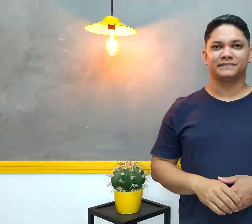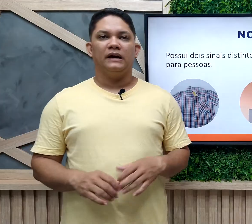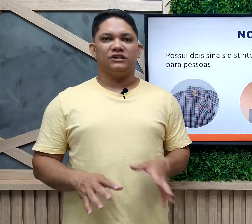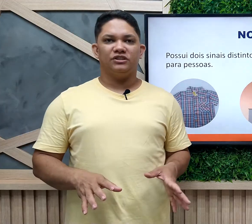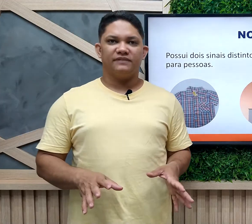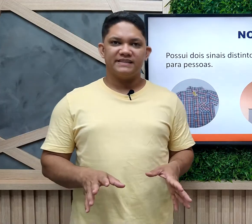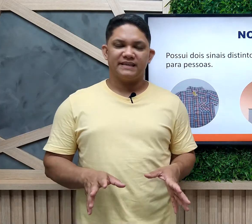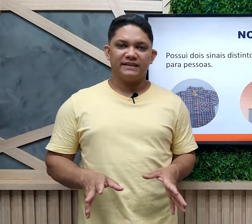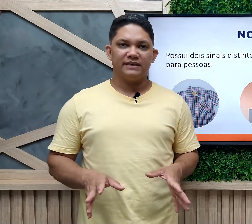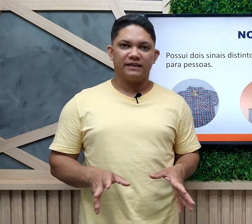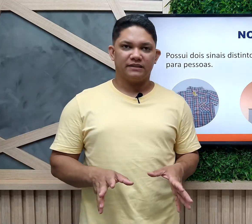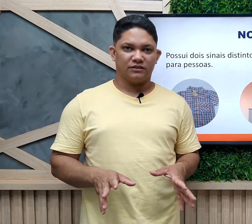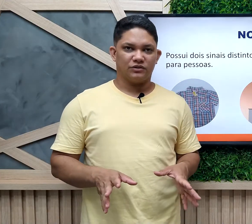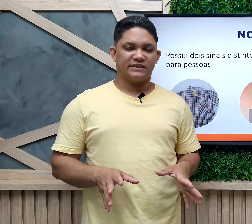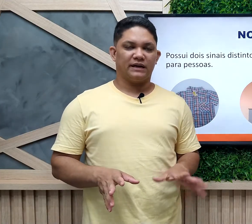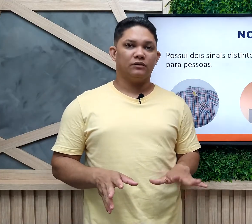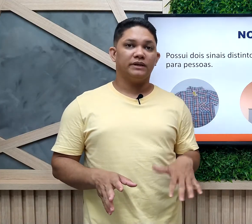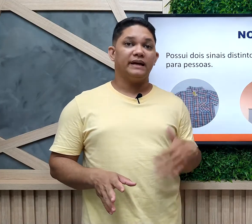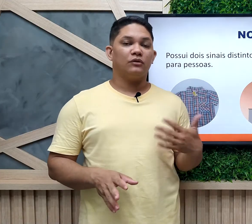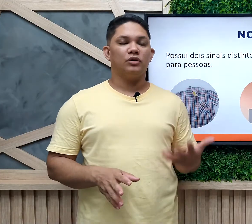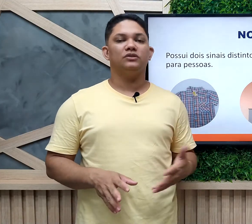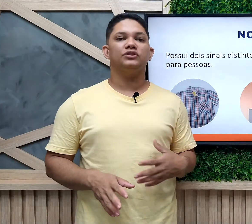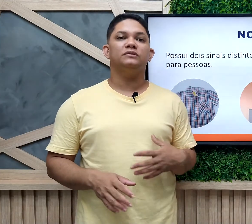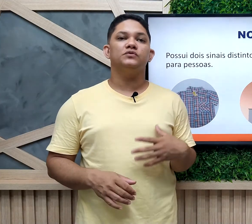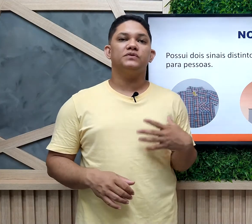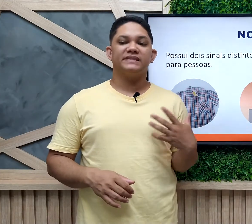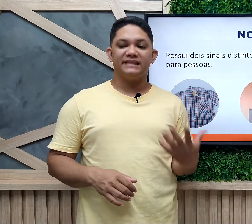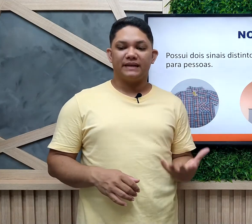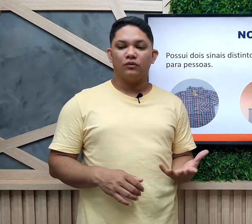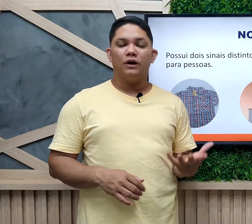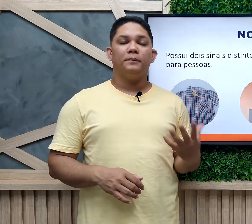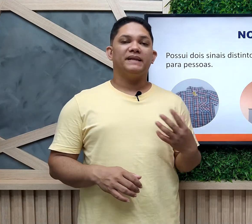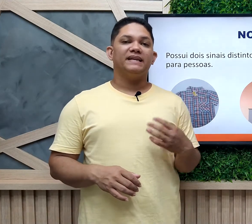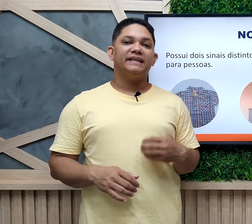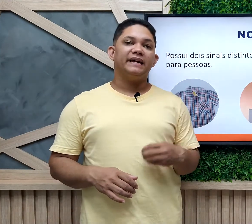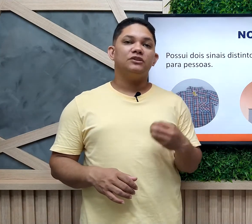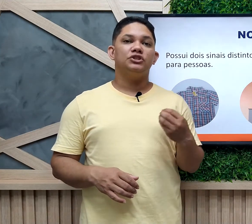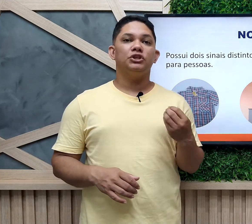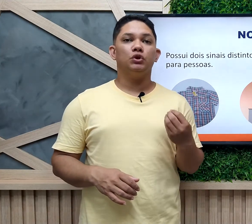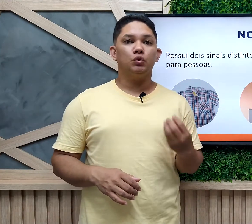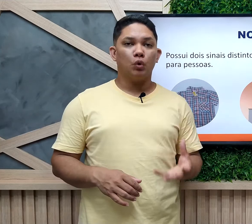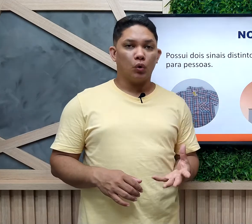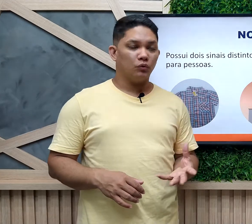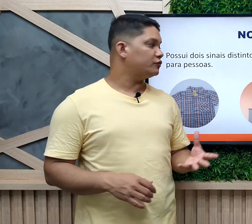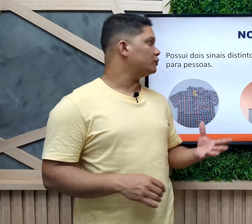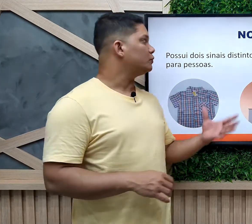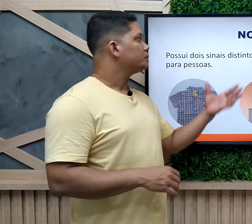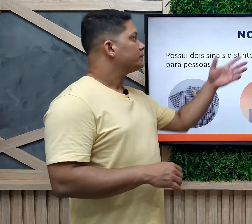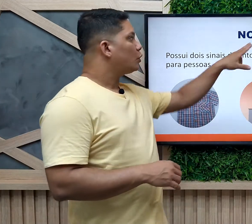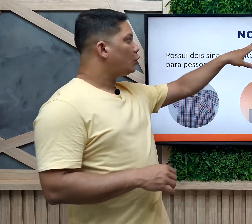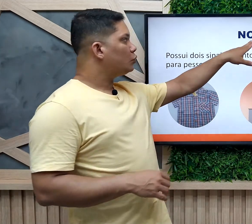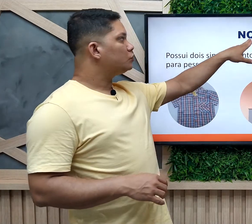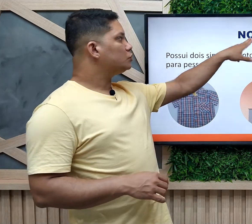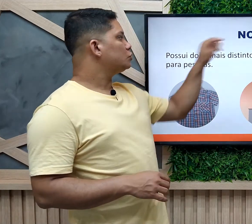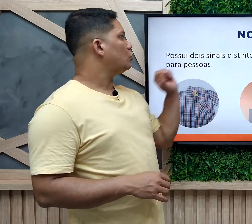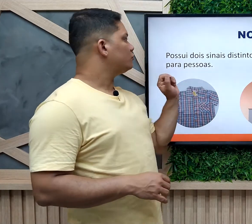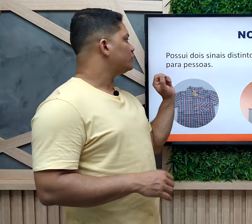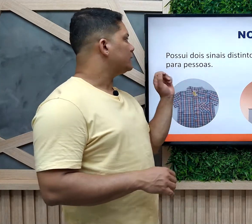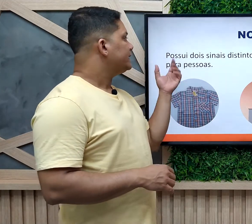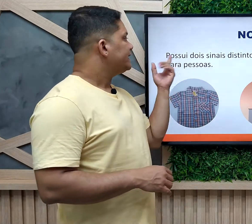A gente vai seguir aqui na nossa aula e agora nós temos o sinal para a ideia de novo ou nova.